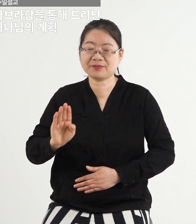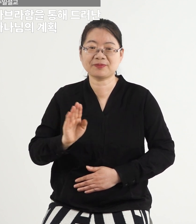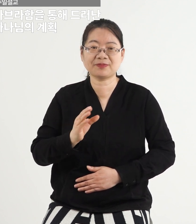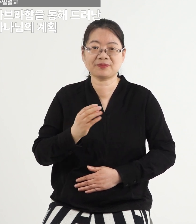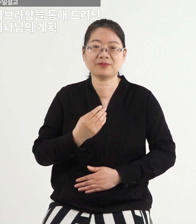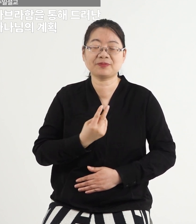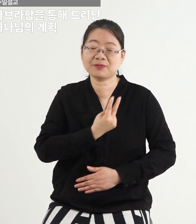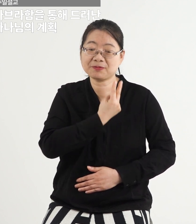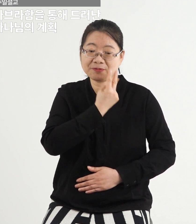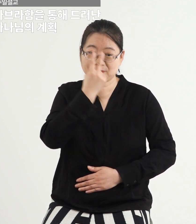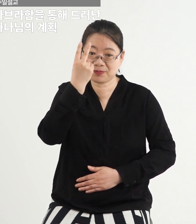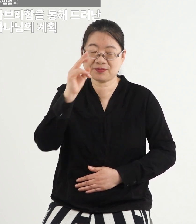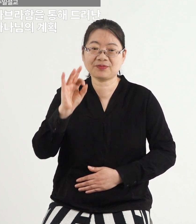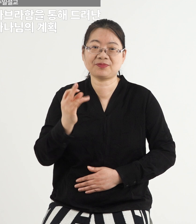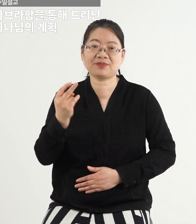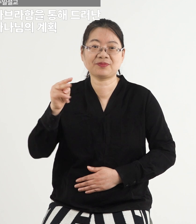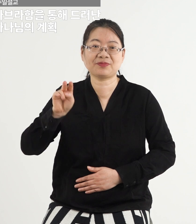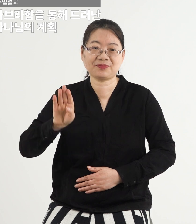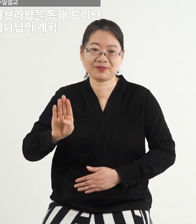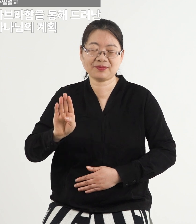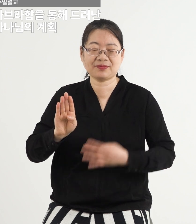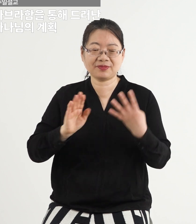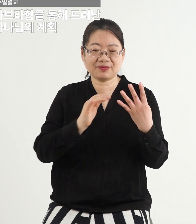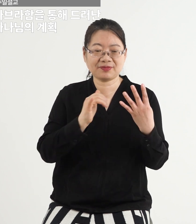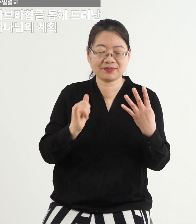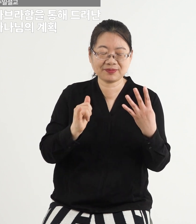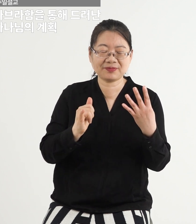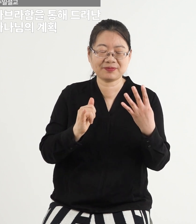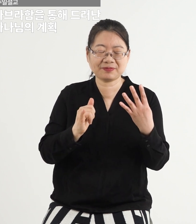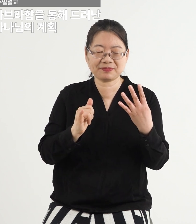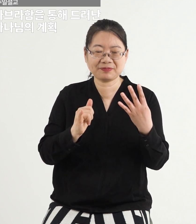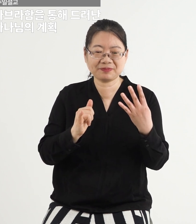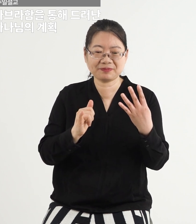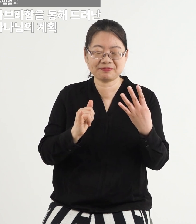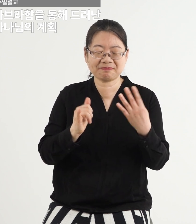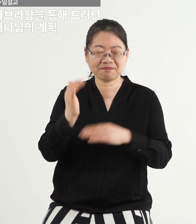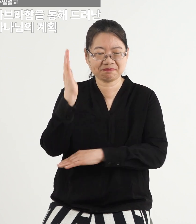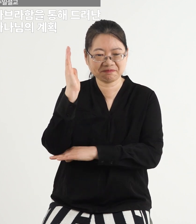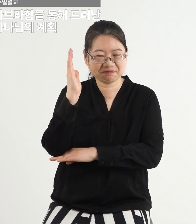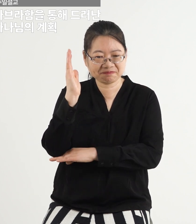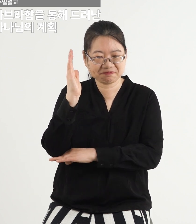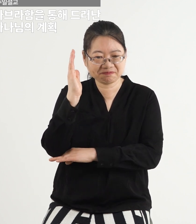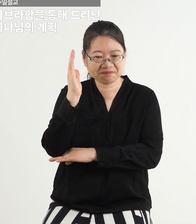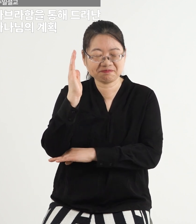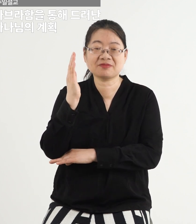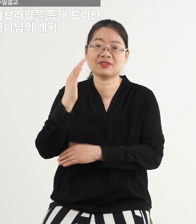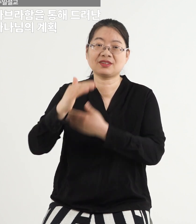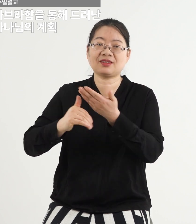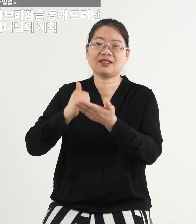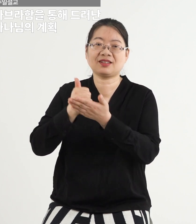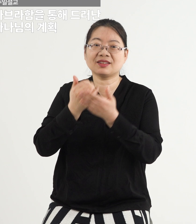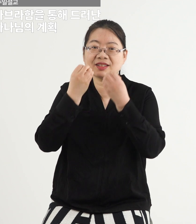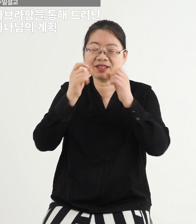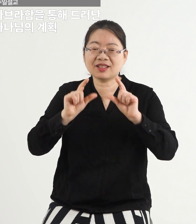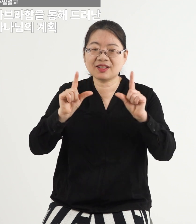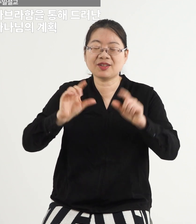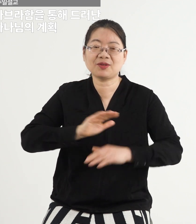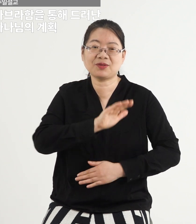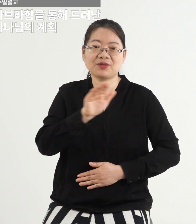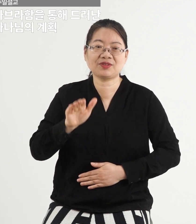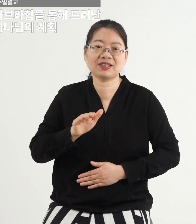인물들의 인생을 추적해 보면서 하나님이 새해 우리 각자에게